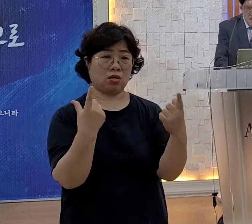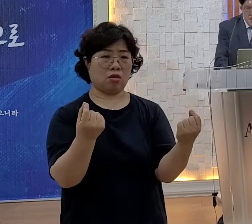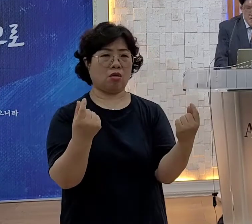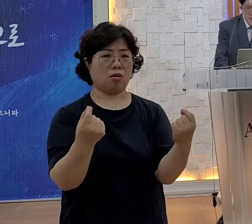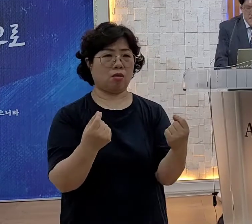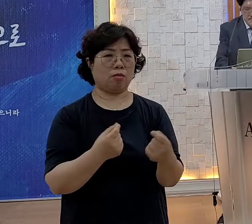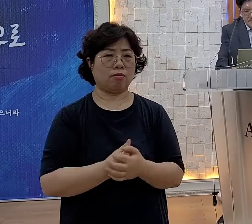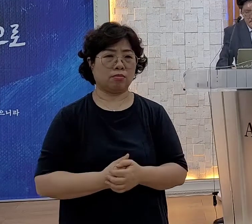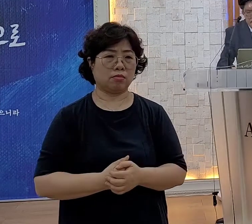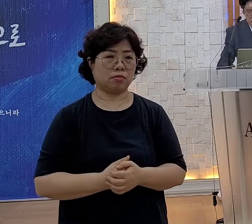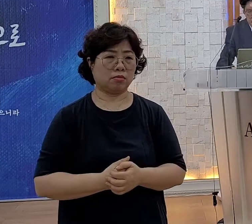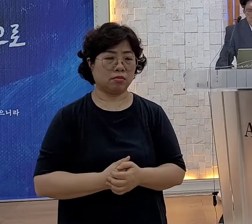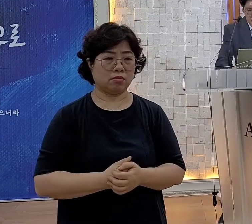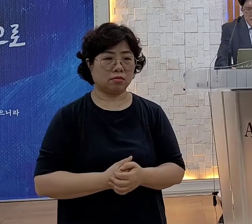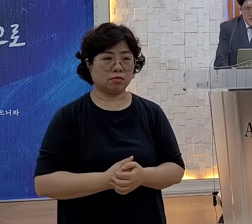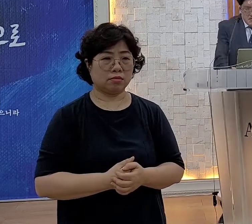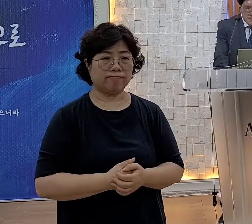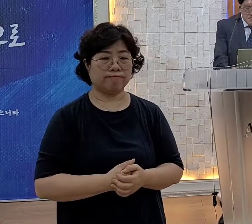무슨 말이냐?